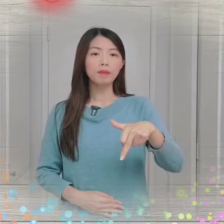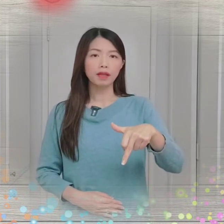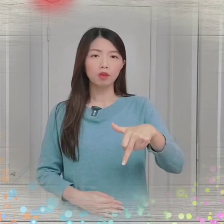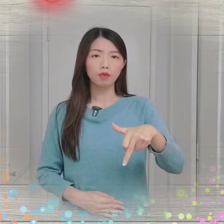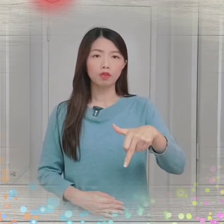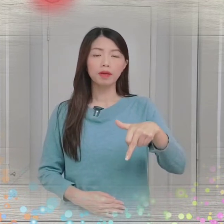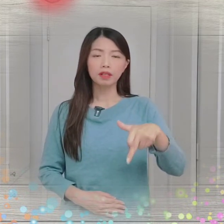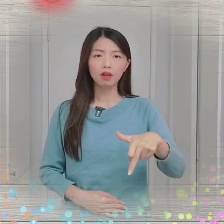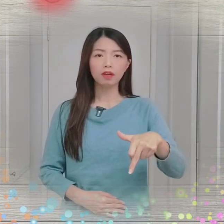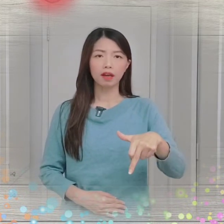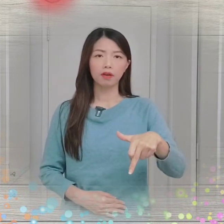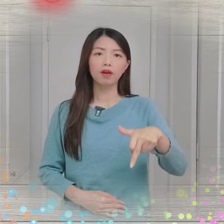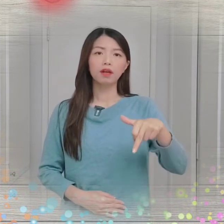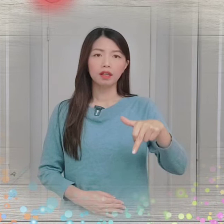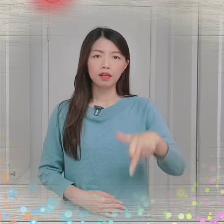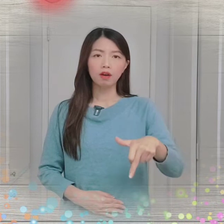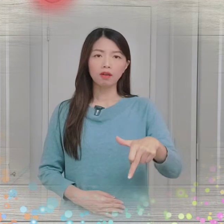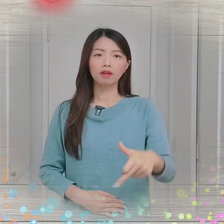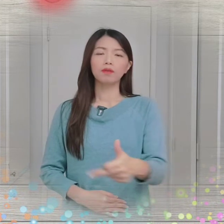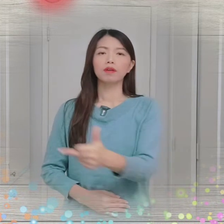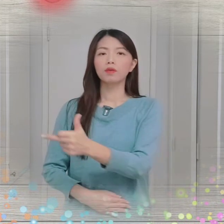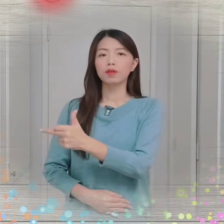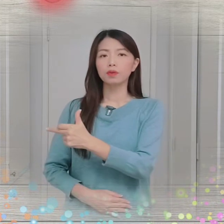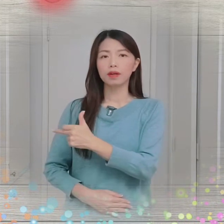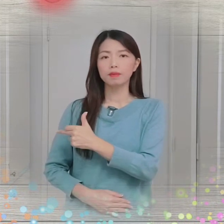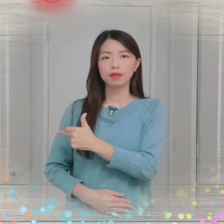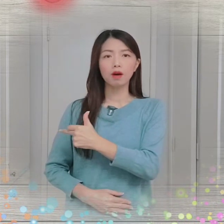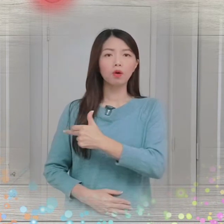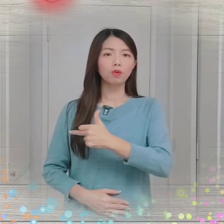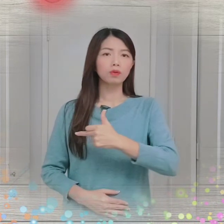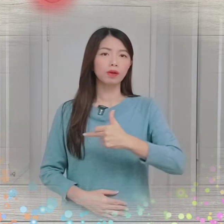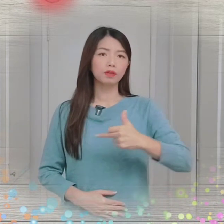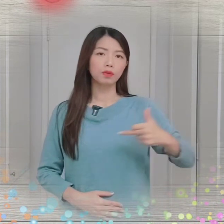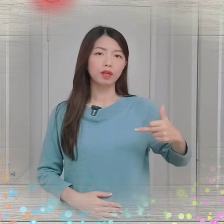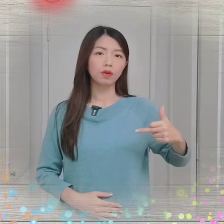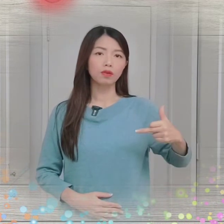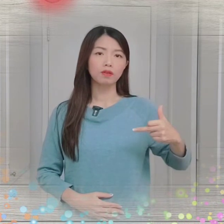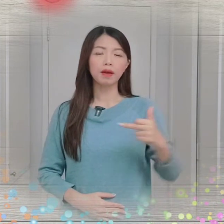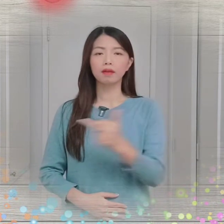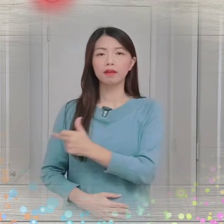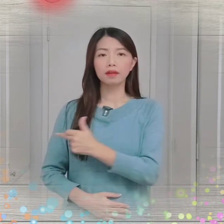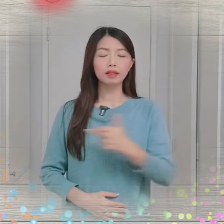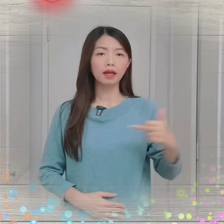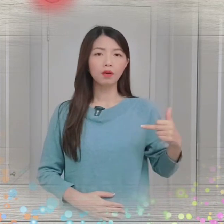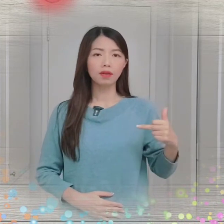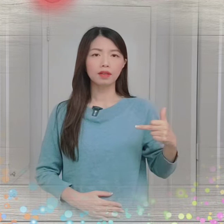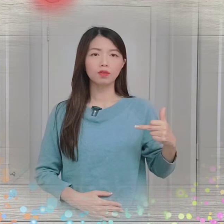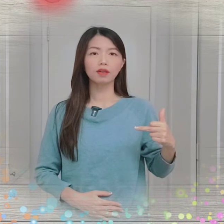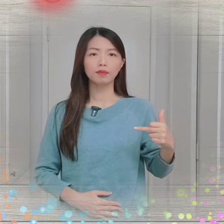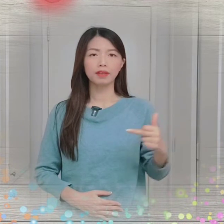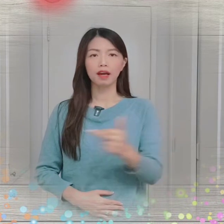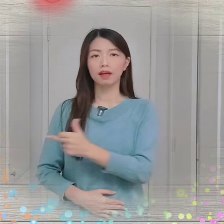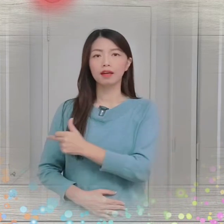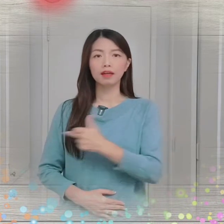검지를 반을 접어주시면 키역이에요. 이 키역을 왼쪽 가슴에서 오른쪽 가슴으로 이동해 주시면 크다라고